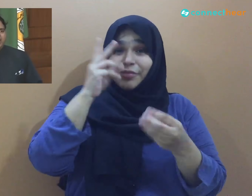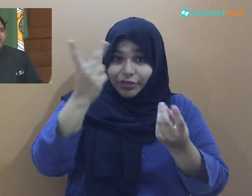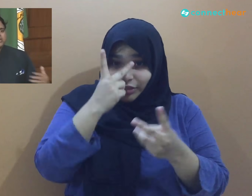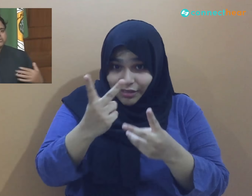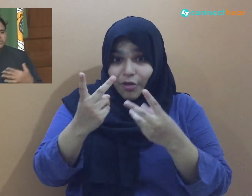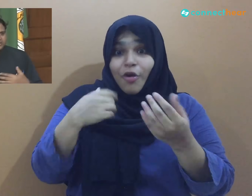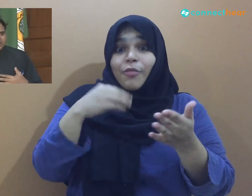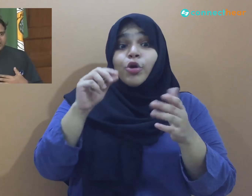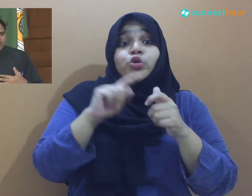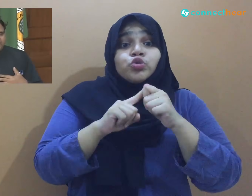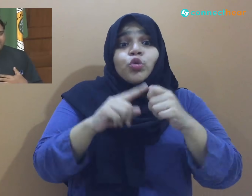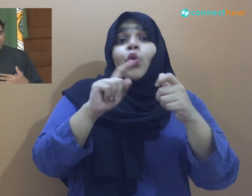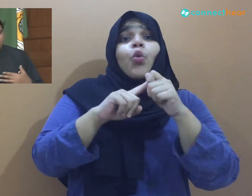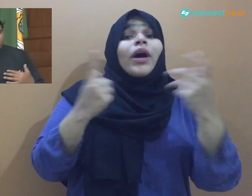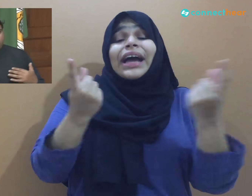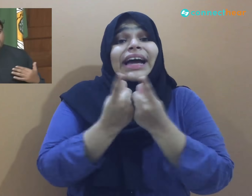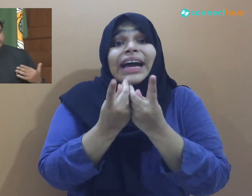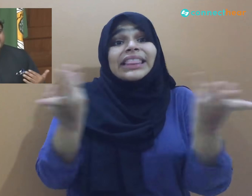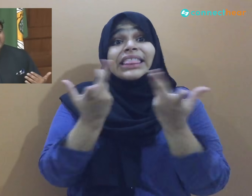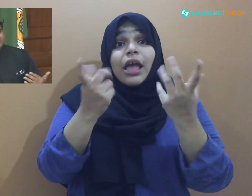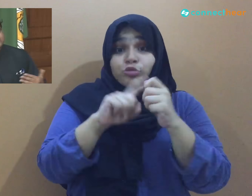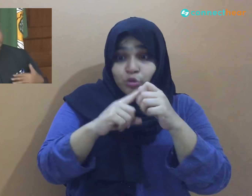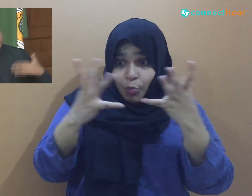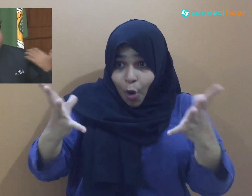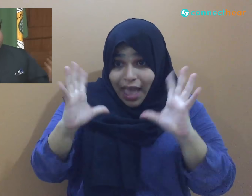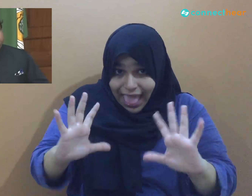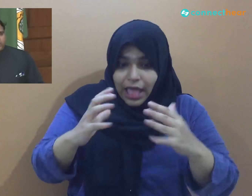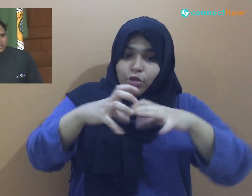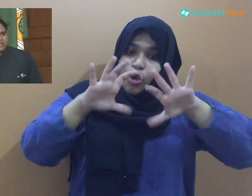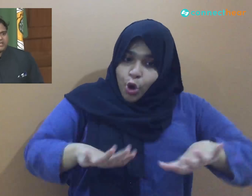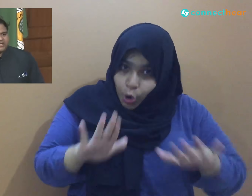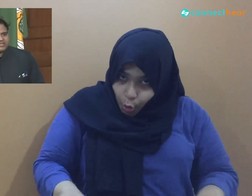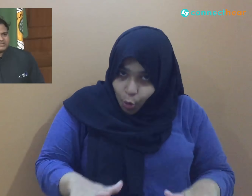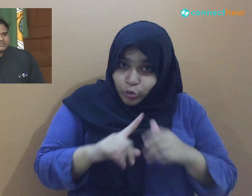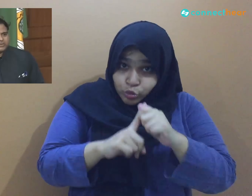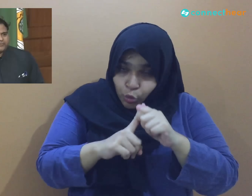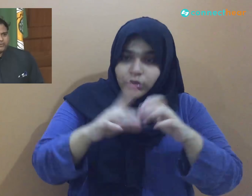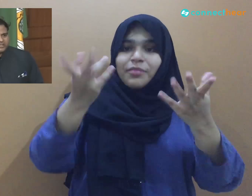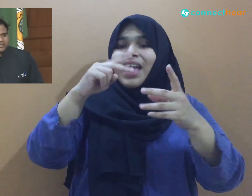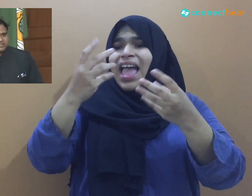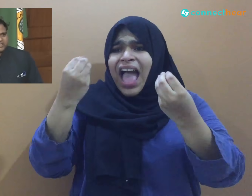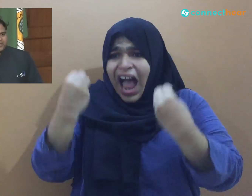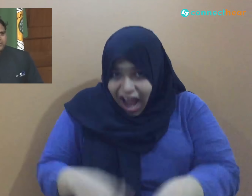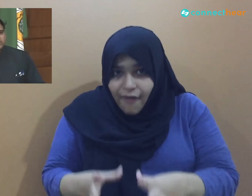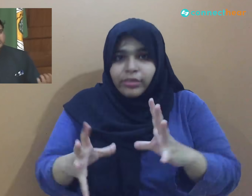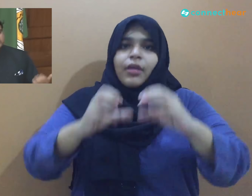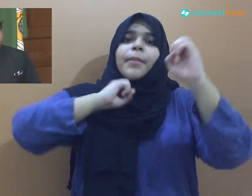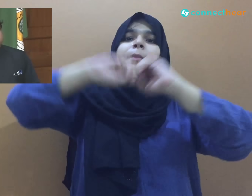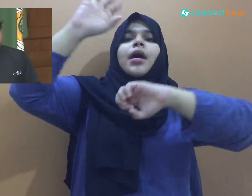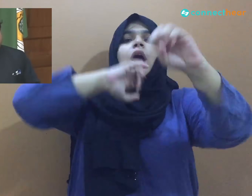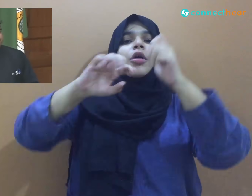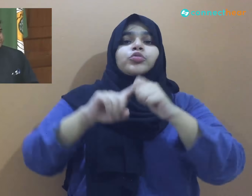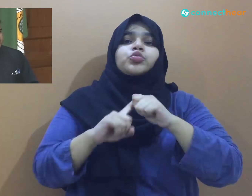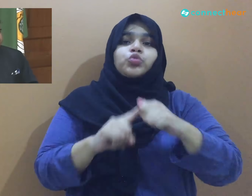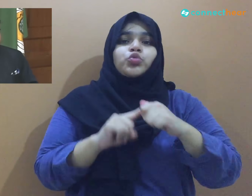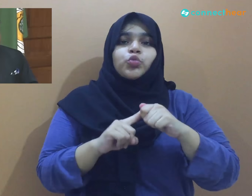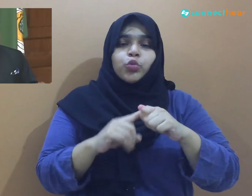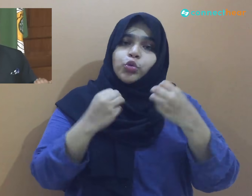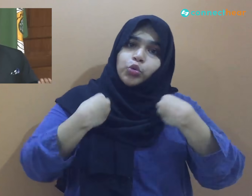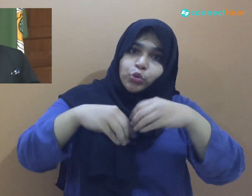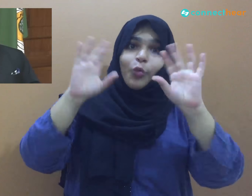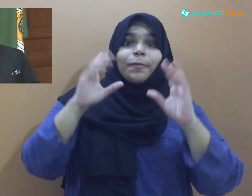لیں ہماری ضرورت کتنی ہے اور اس کے بعد اس کو بھی ہمیں ایکسپورٹ کرنے کی اجازت جو ہے وہ دے دینی چاہیے. بیکاز اس وقت سر ہم